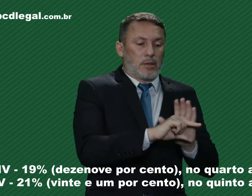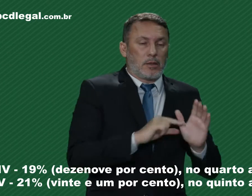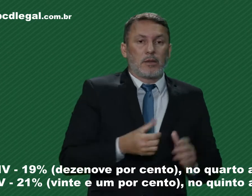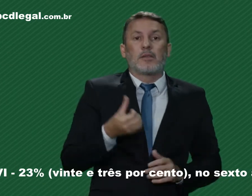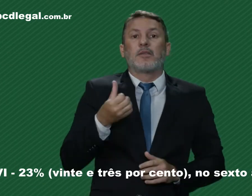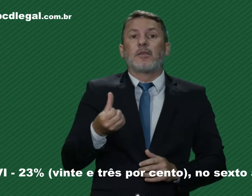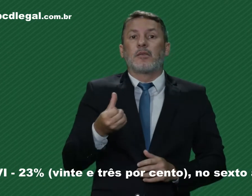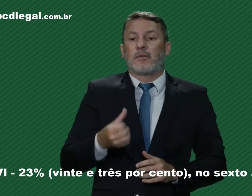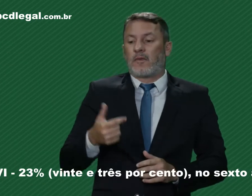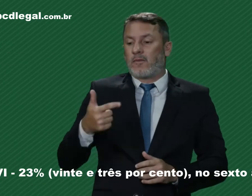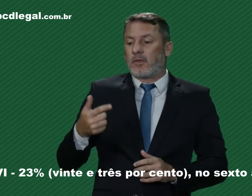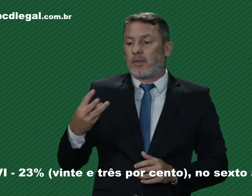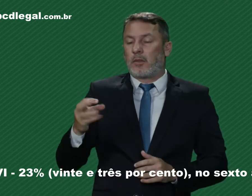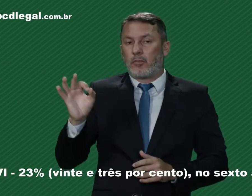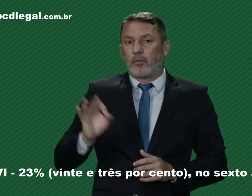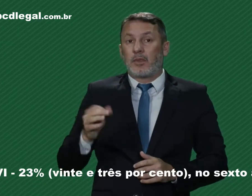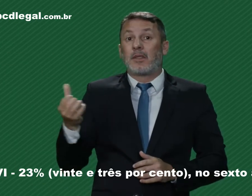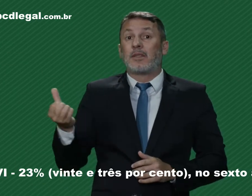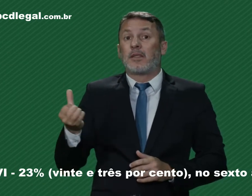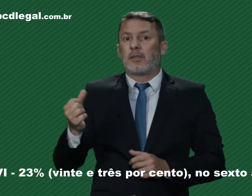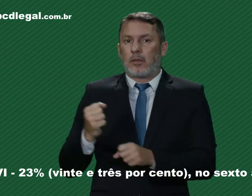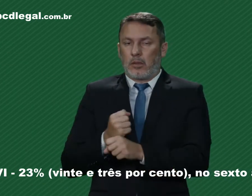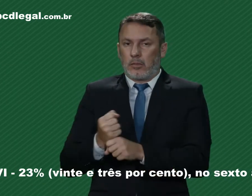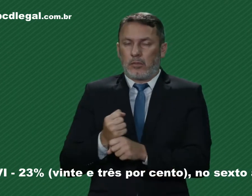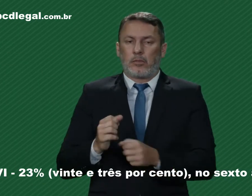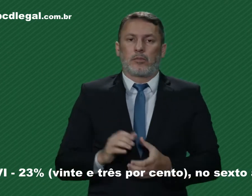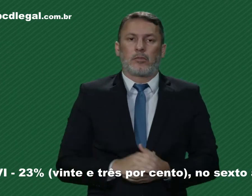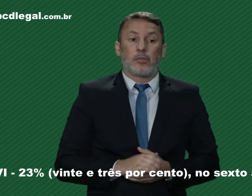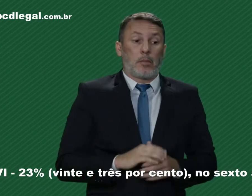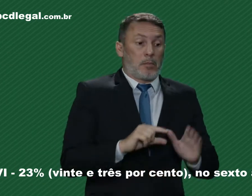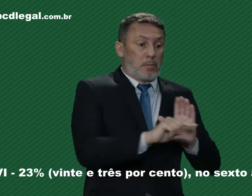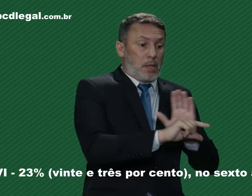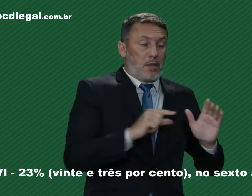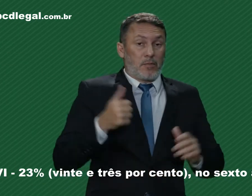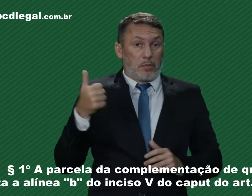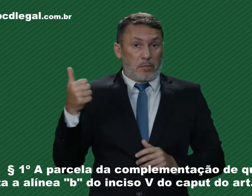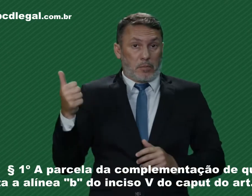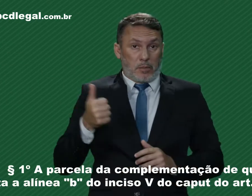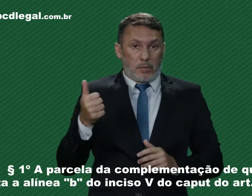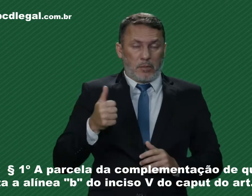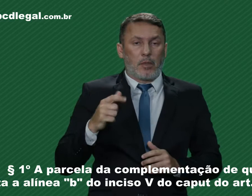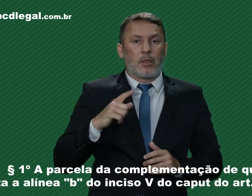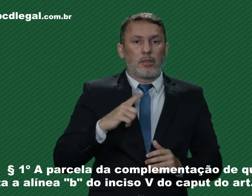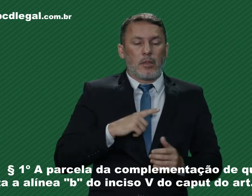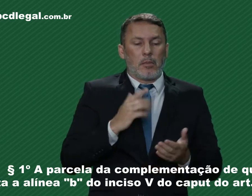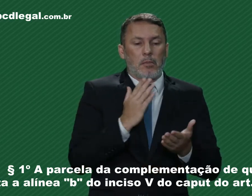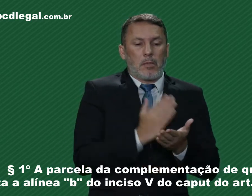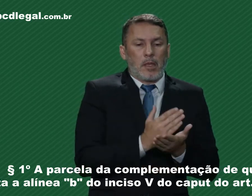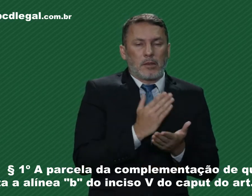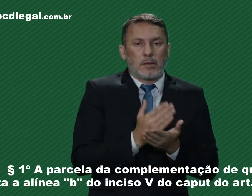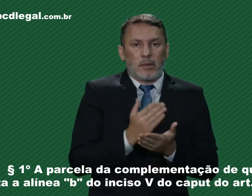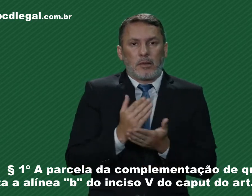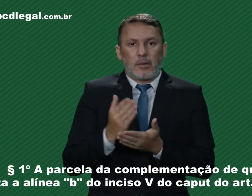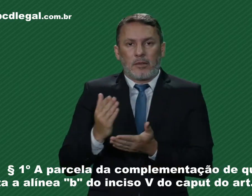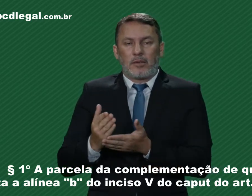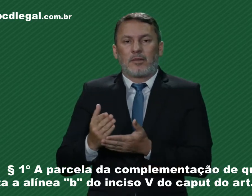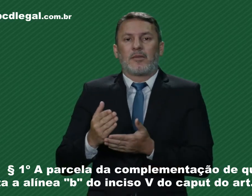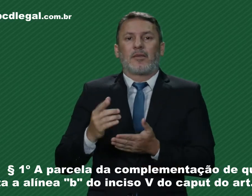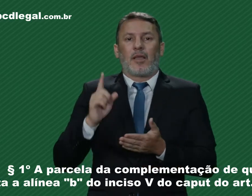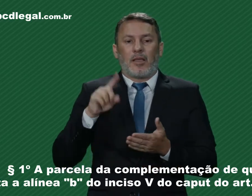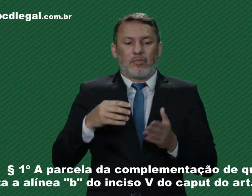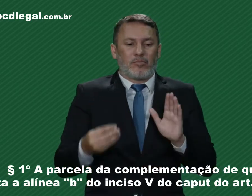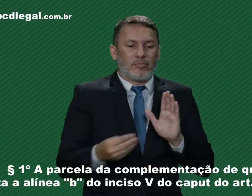quinto ano. Inciso 6, 23% no sexto ano. Parágrafo 1º. A parcela